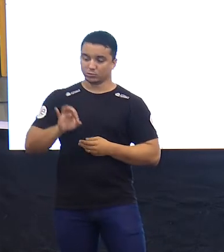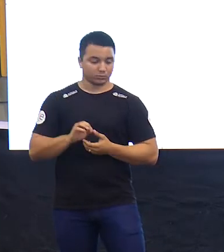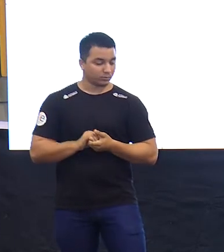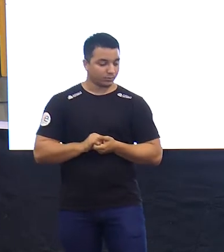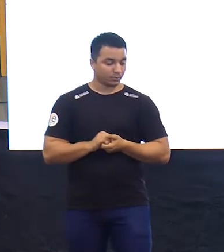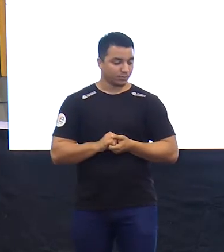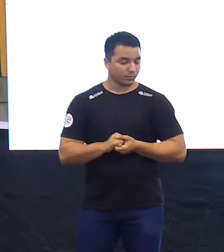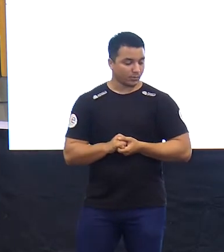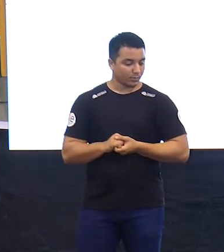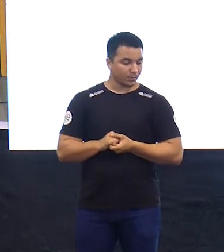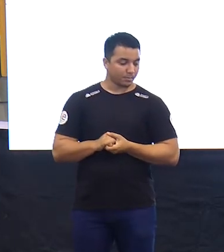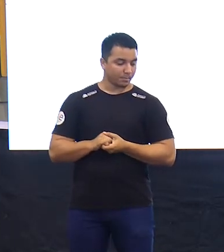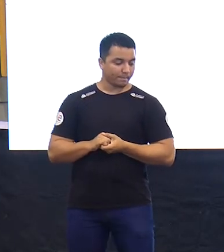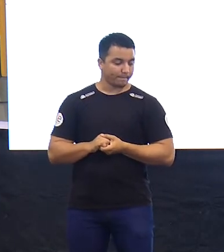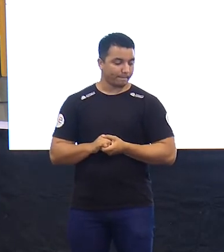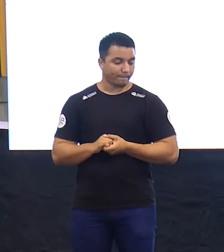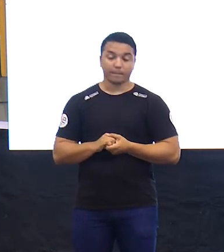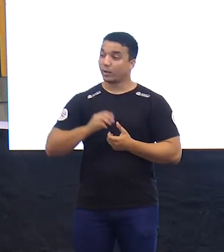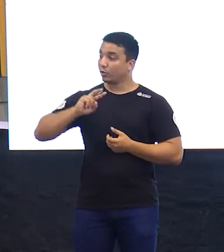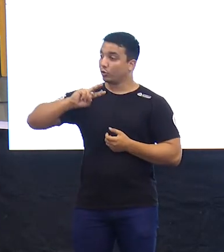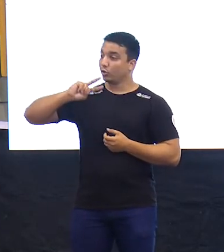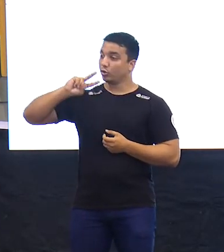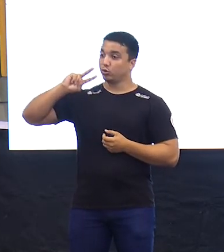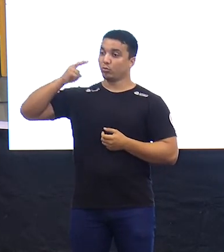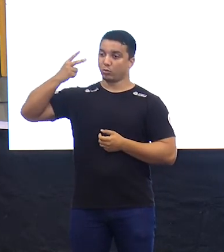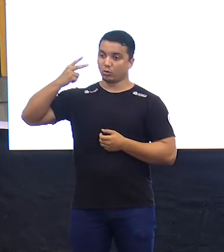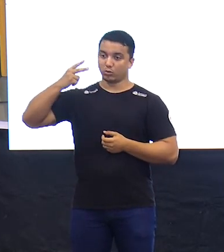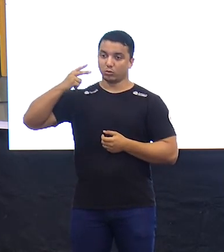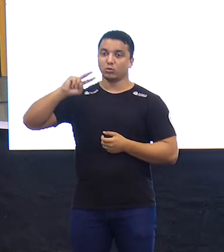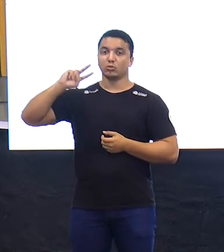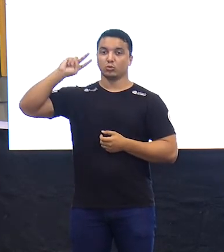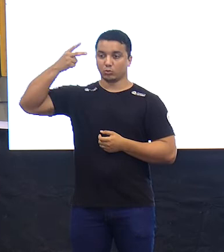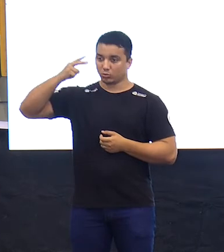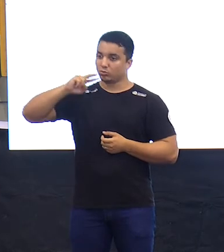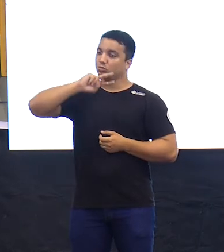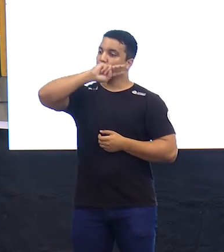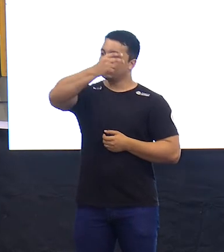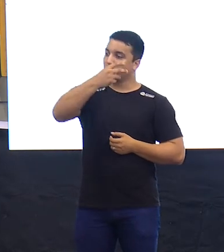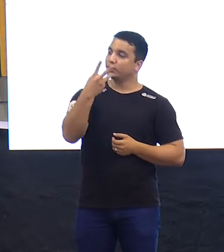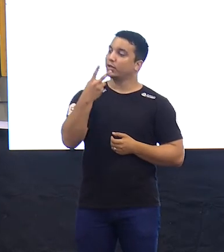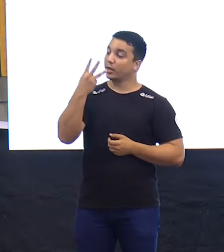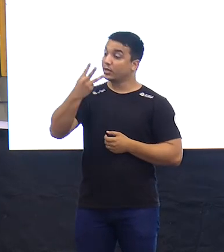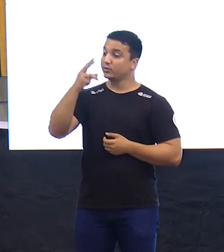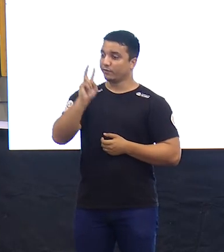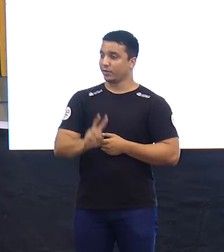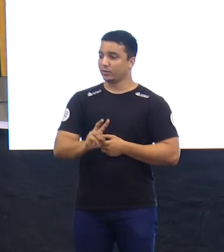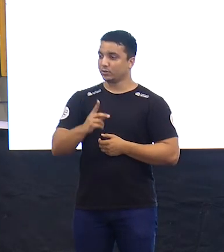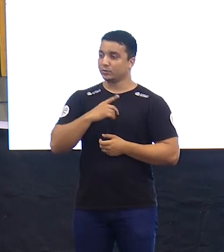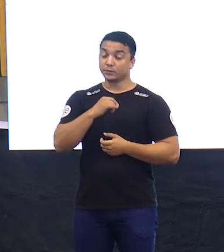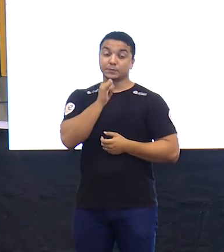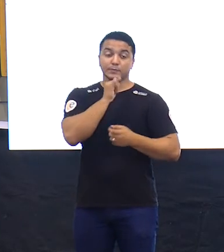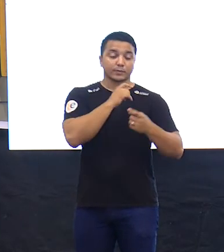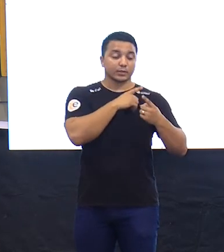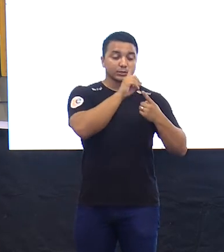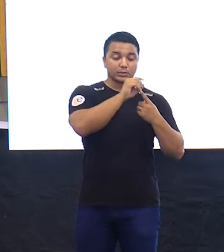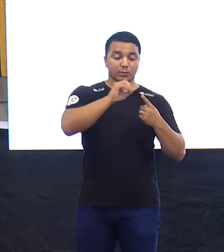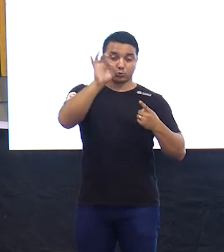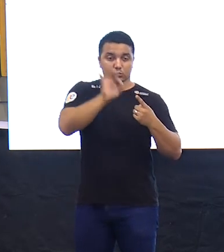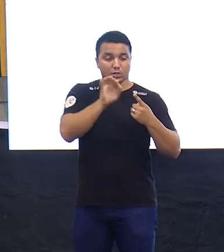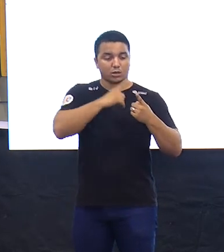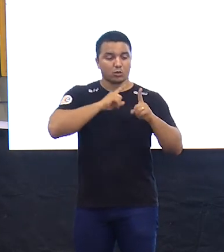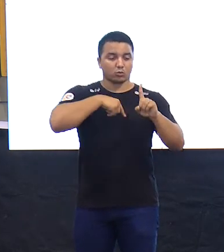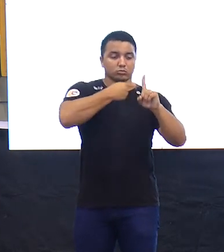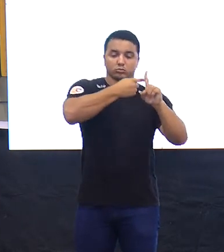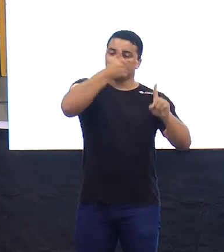800. Muito bem. Dobrou? Dobrou? Dobrou. Cada vez que ele aumentou 100%,